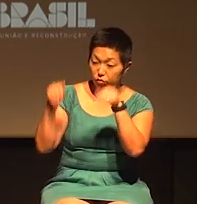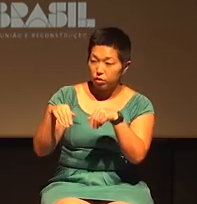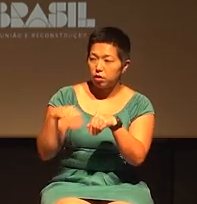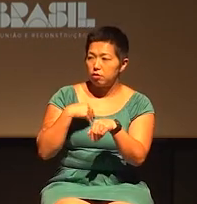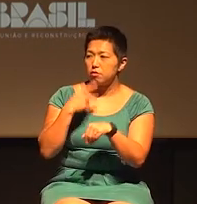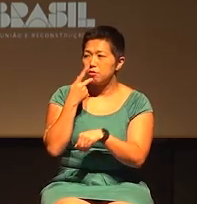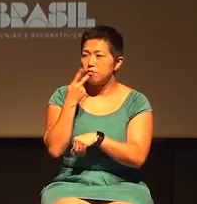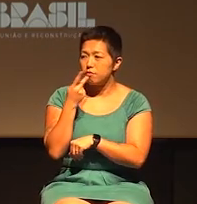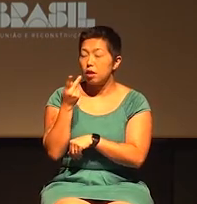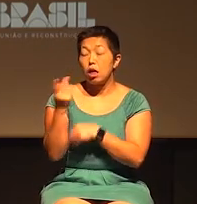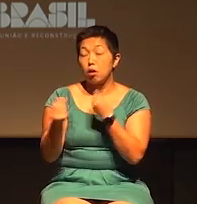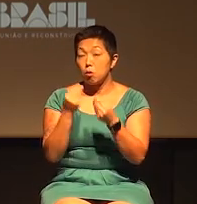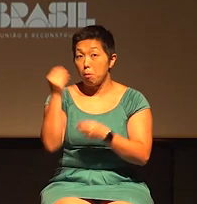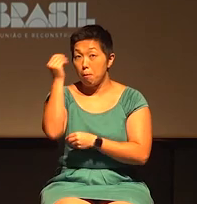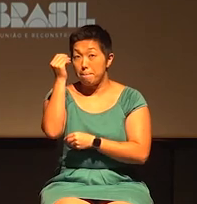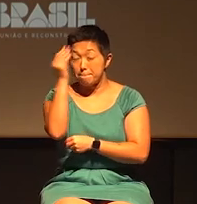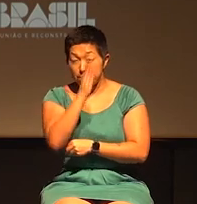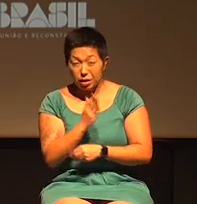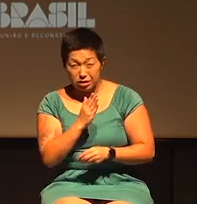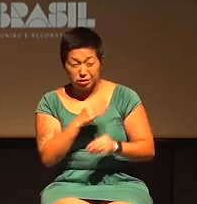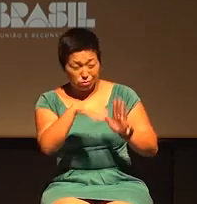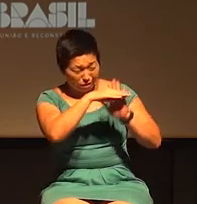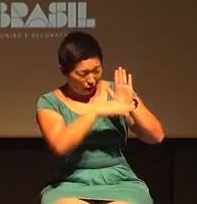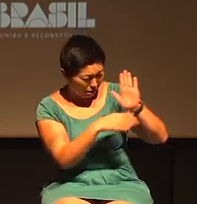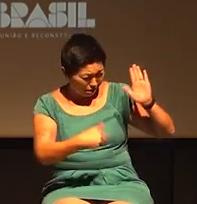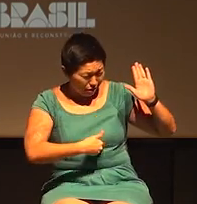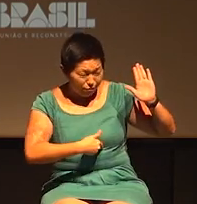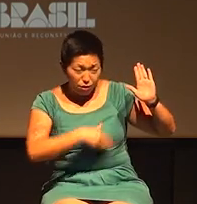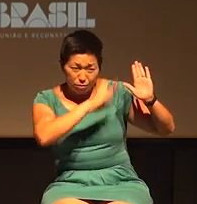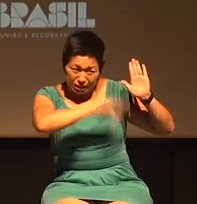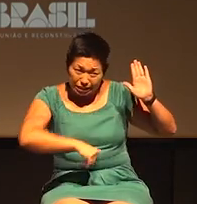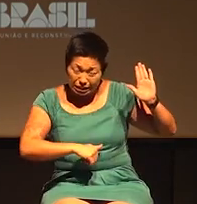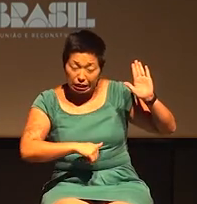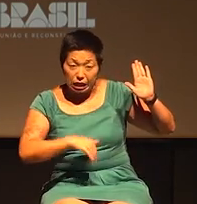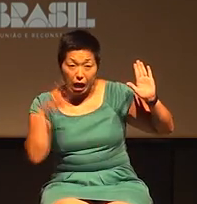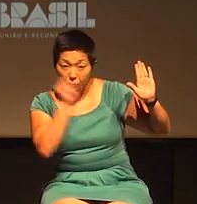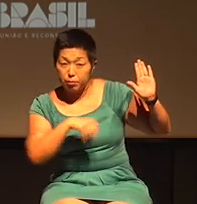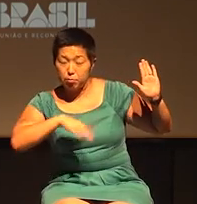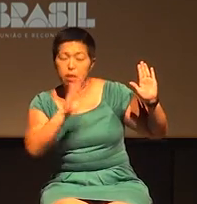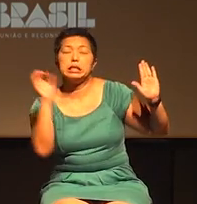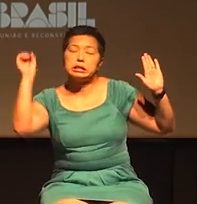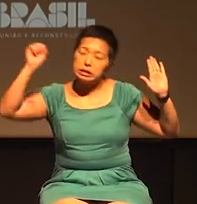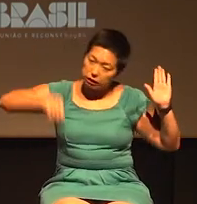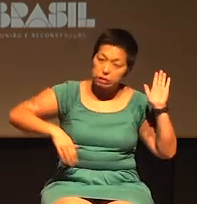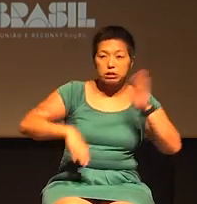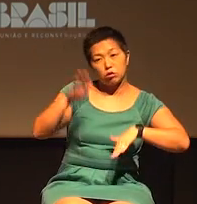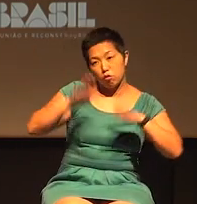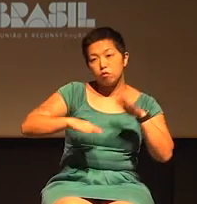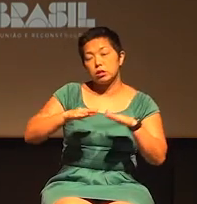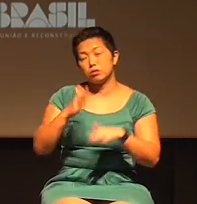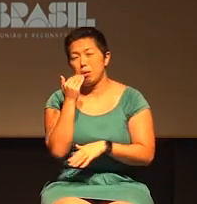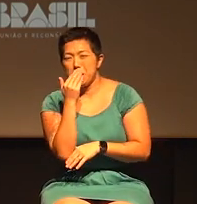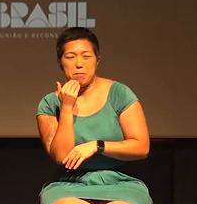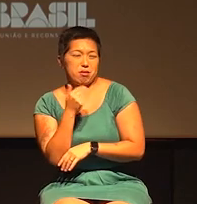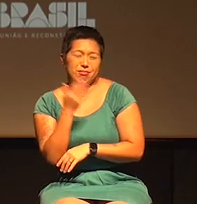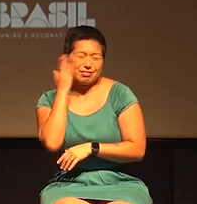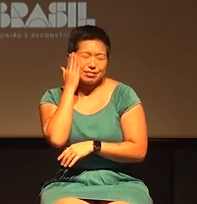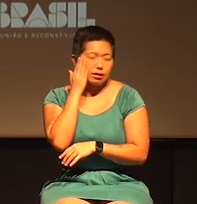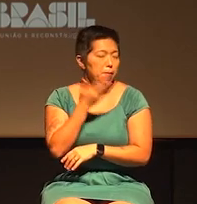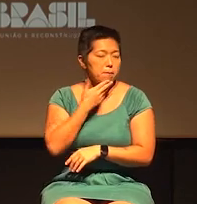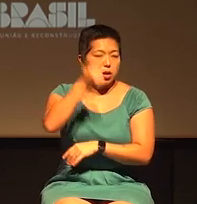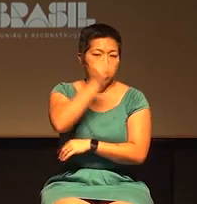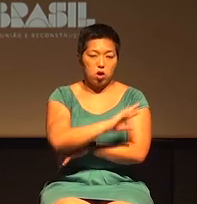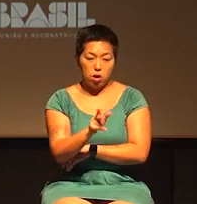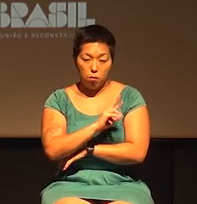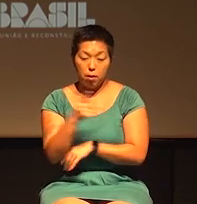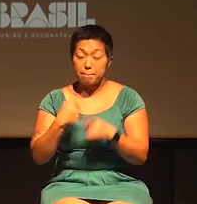sair mais rápido do mapa da fome acho que sim com esse tipo de alimento que a gente sabe que não é o ideal vai ser mais rápido